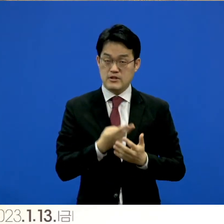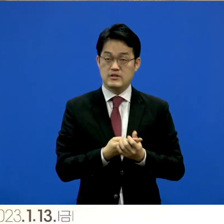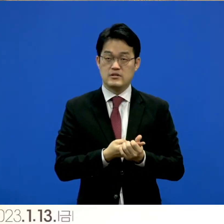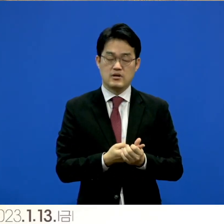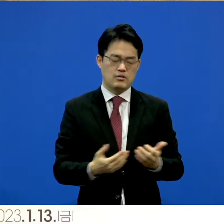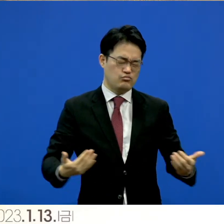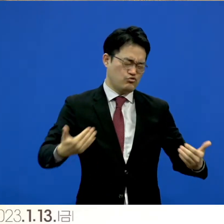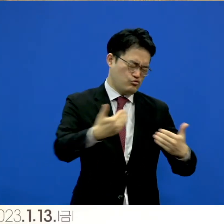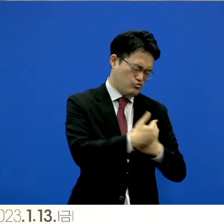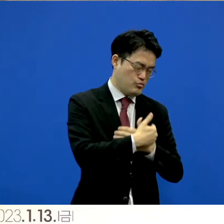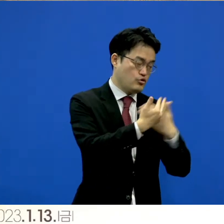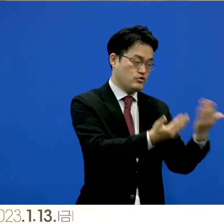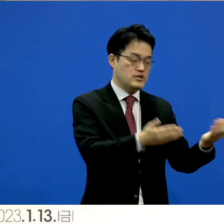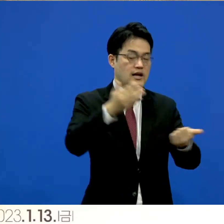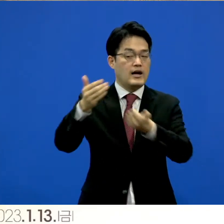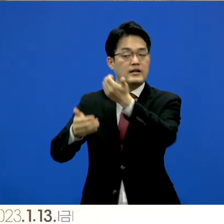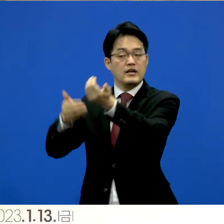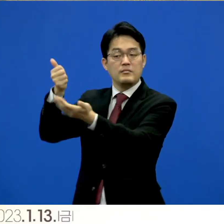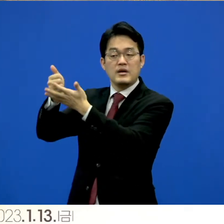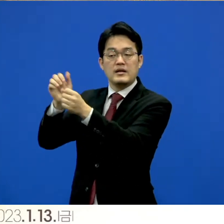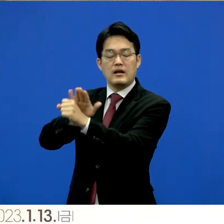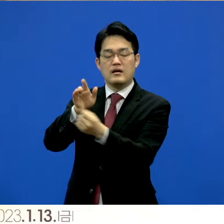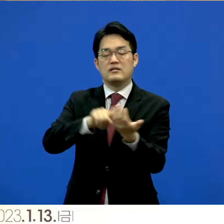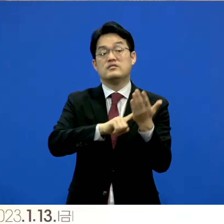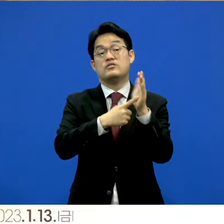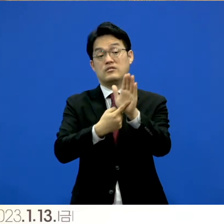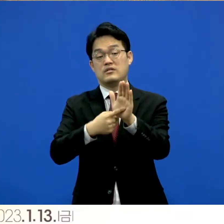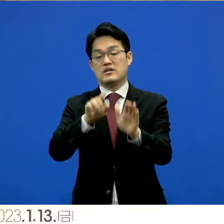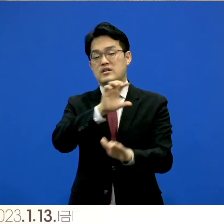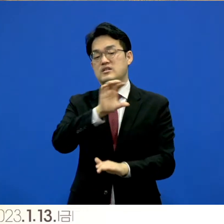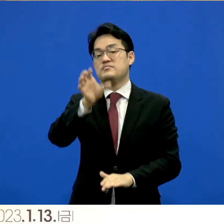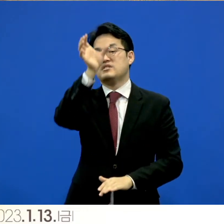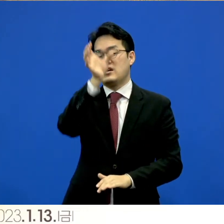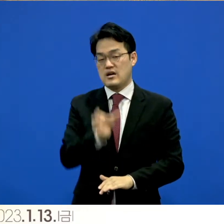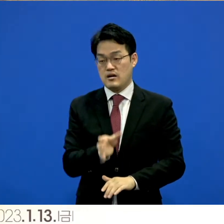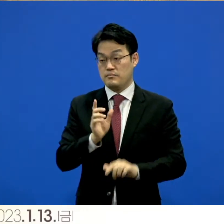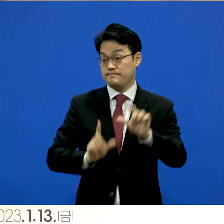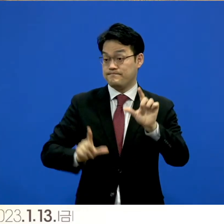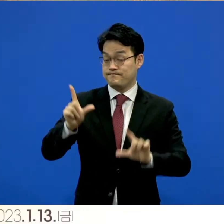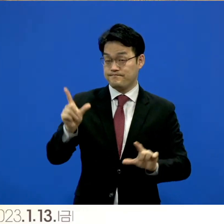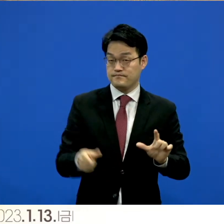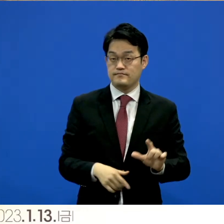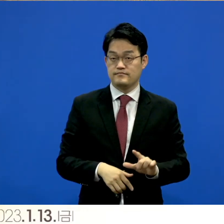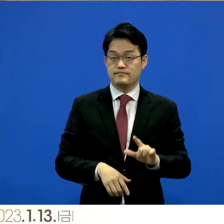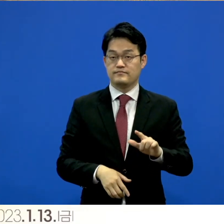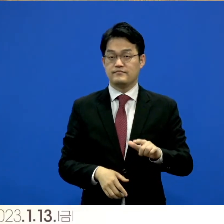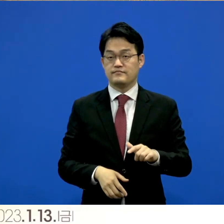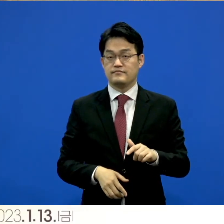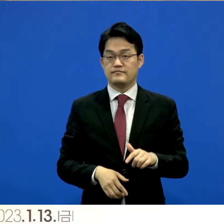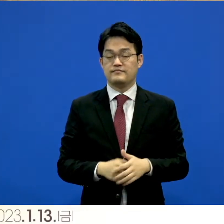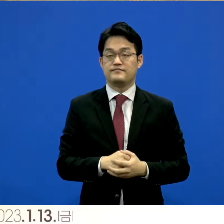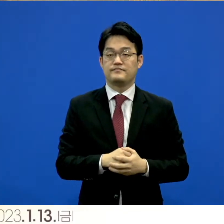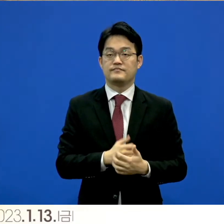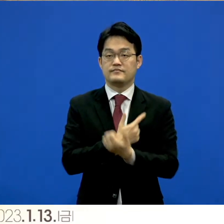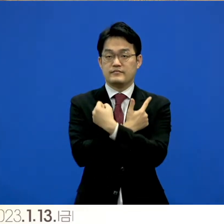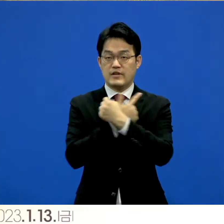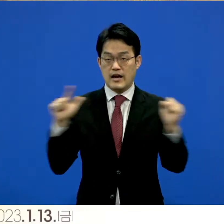품어주시는 하나님입니다. 갈라디아서 3장 28절은 놀라운 말씀이에요. 너희는 유대인이나